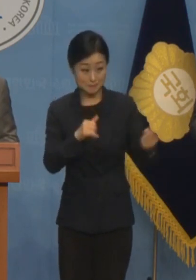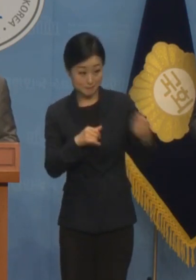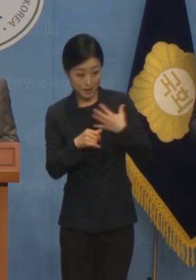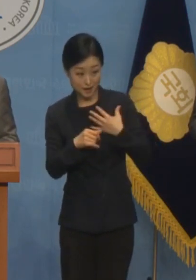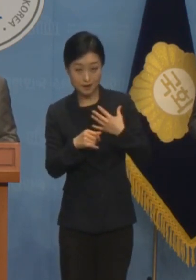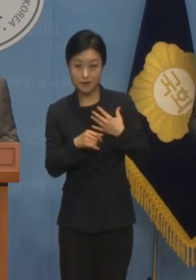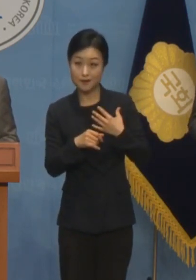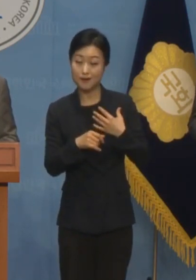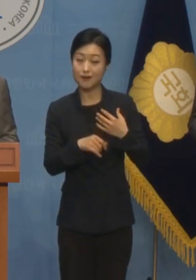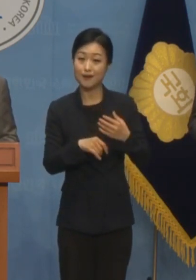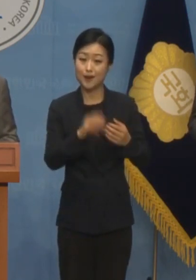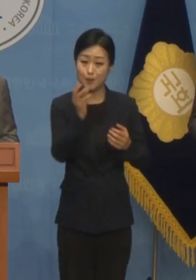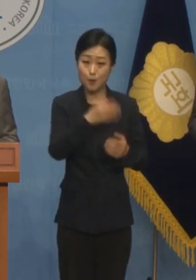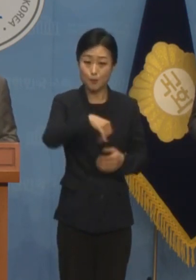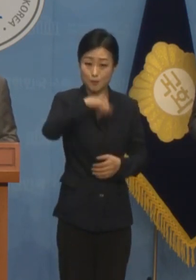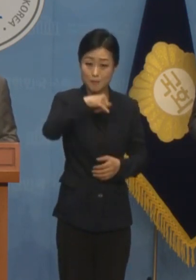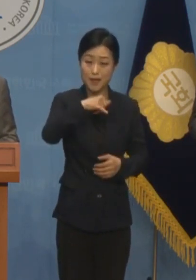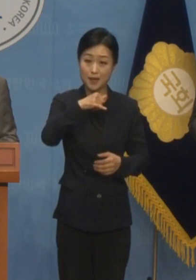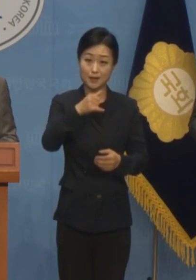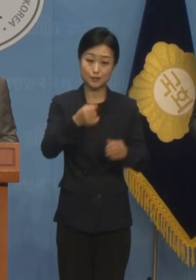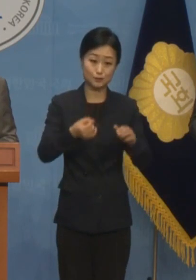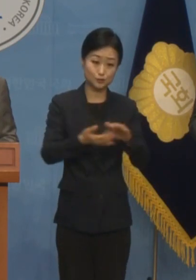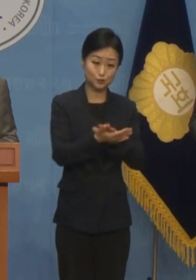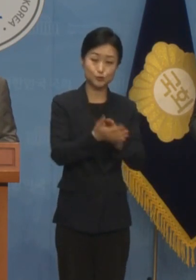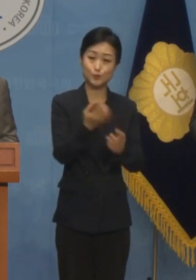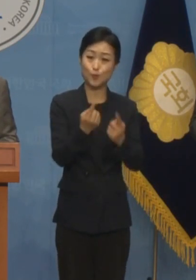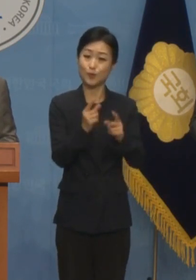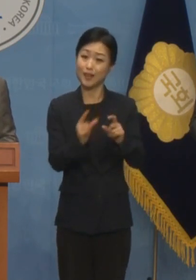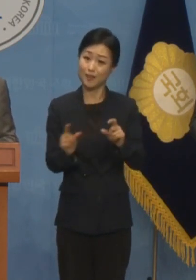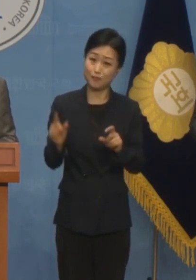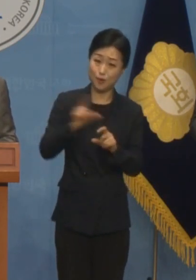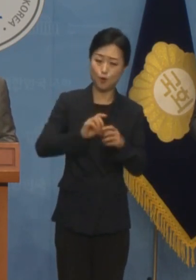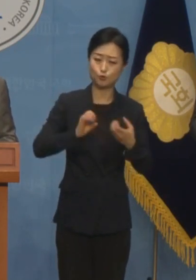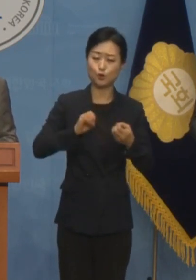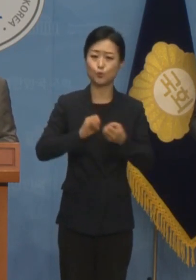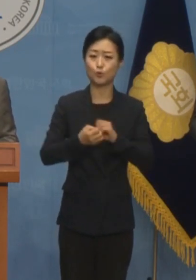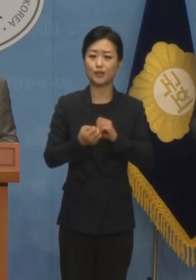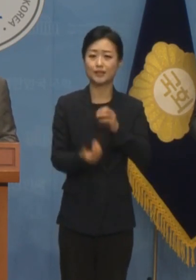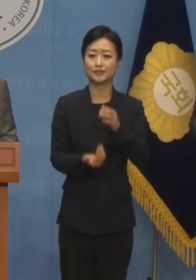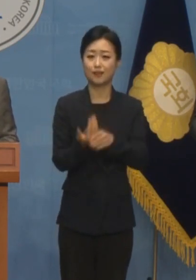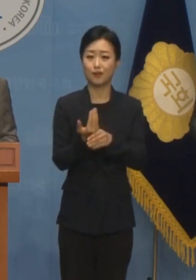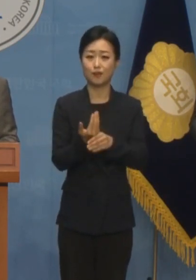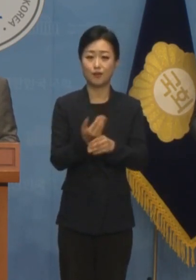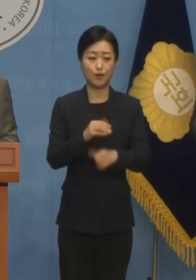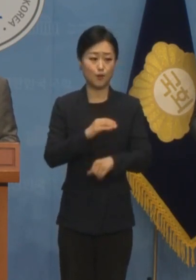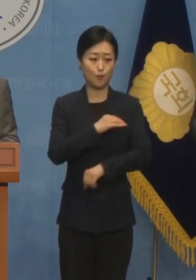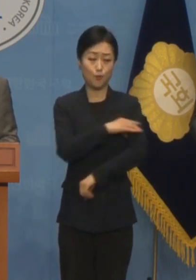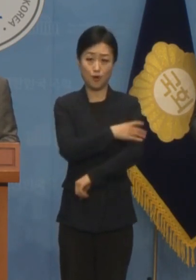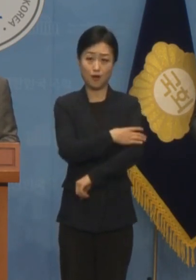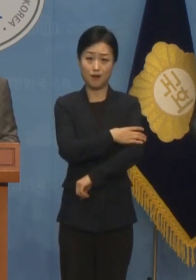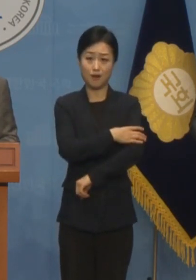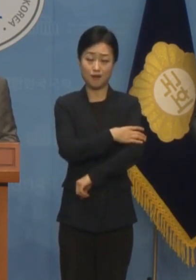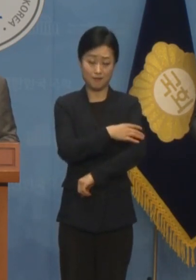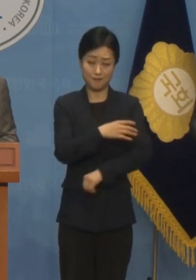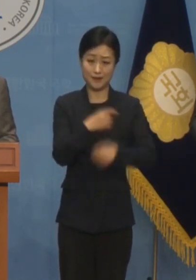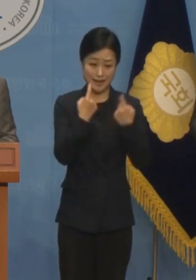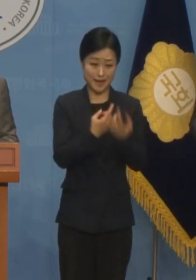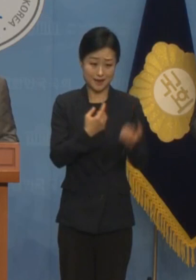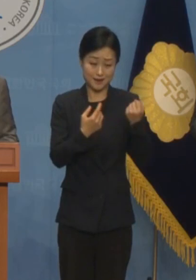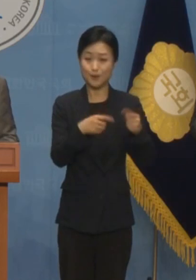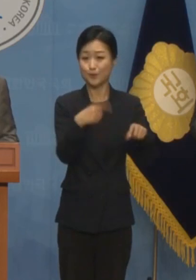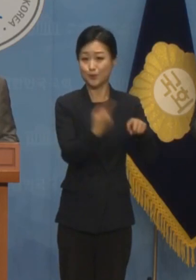이는 명품백 수수보다 훨씬 더 심각한 국정농단이며 권력의 사유화에 해당합니다.